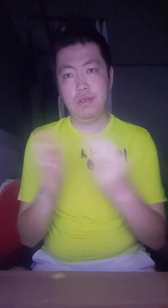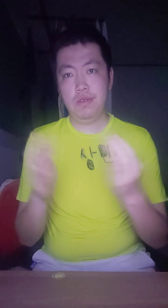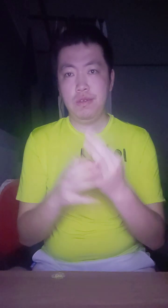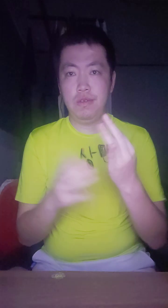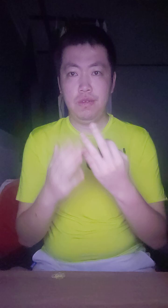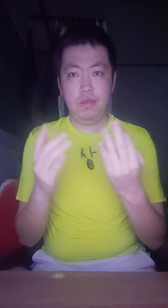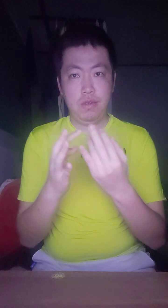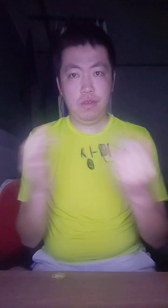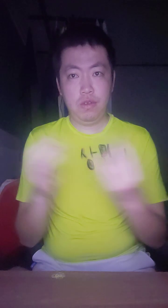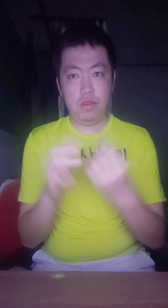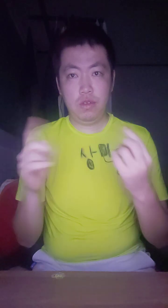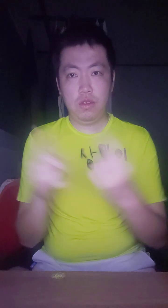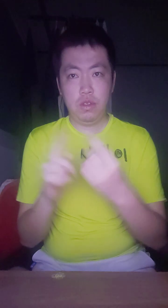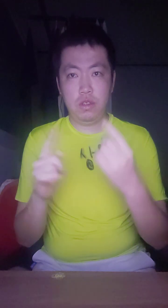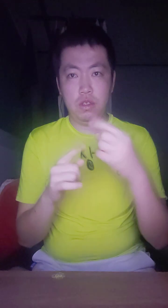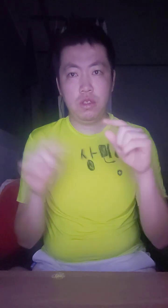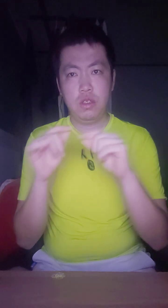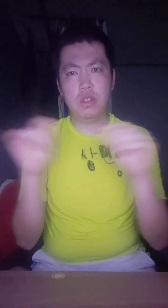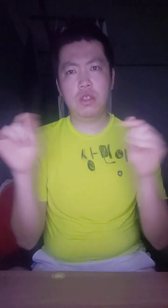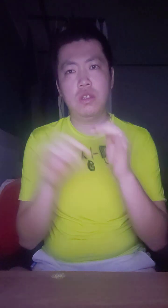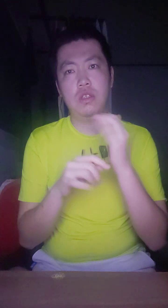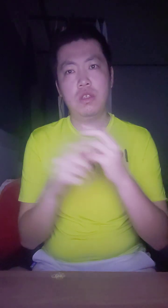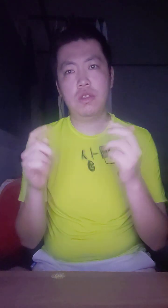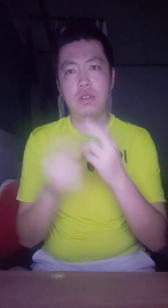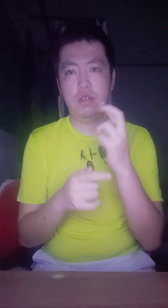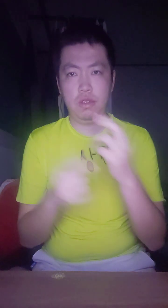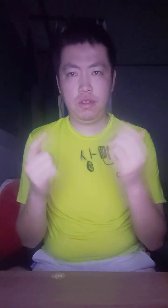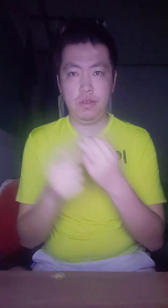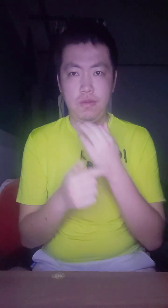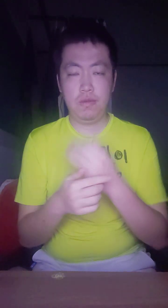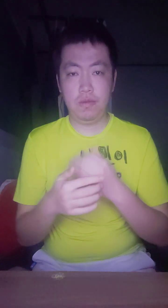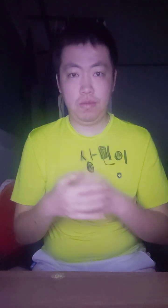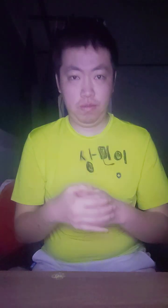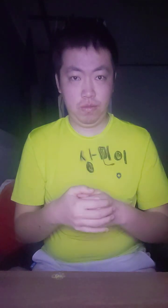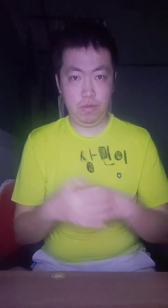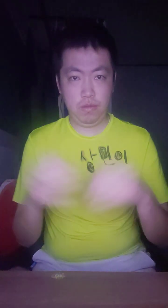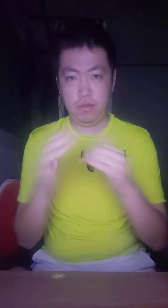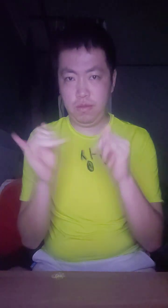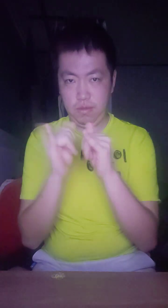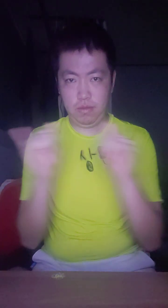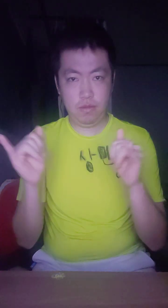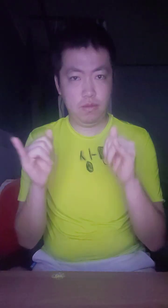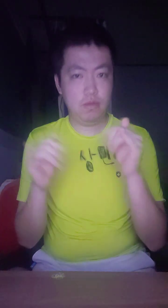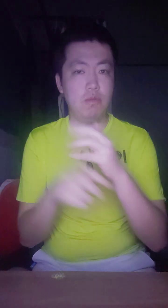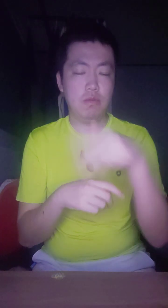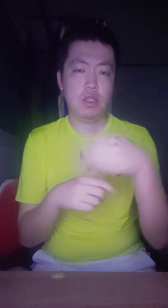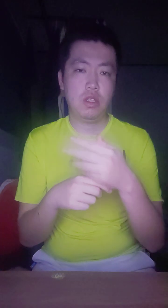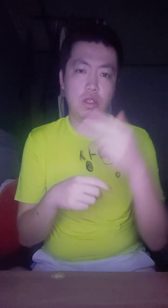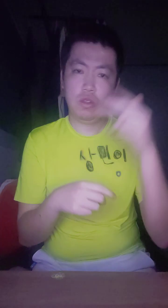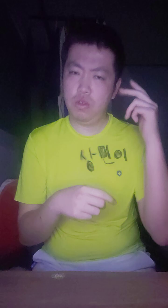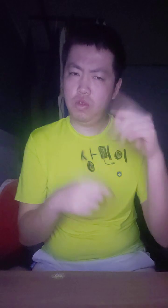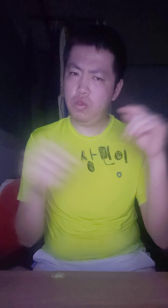부천 아파트에서도 정전이 발생했습니다. 정전 시간이 더 길어 주민들이 큰 불편을